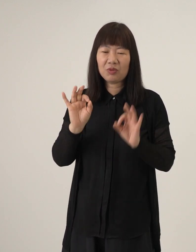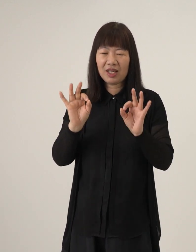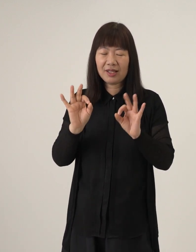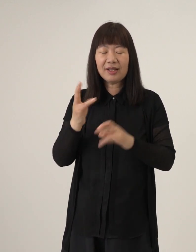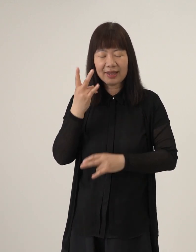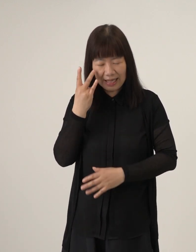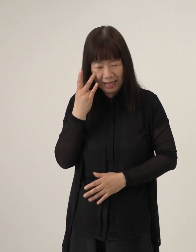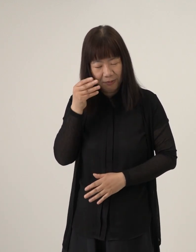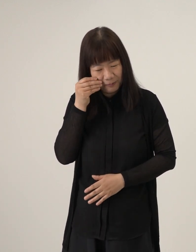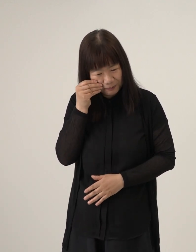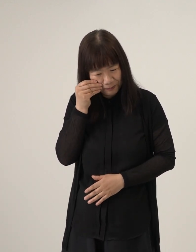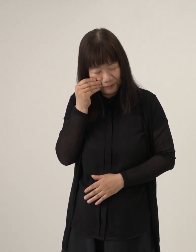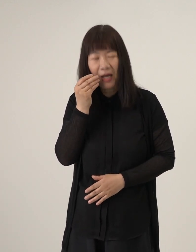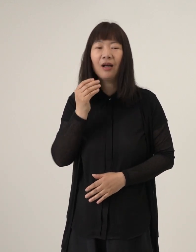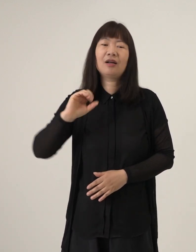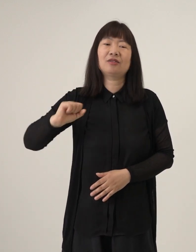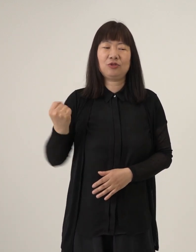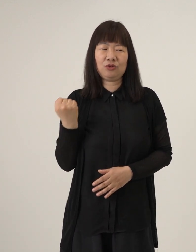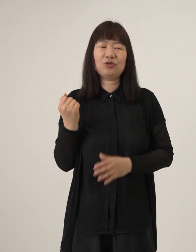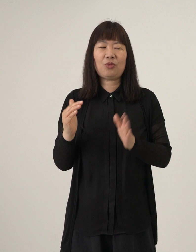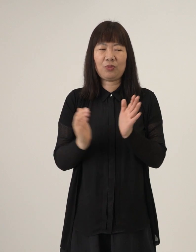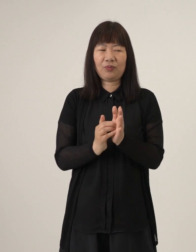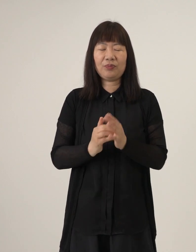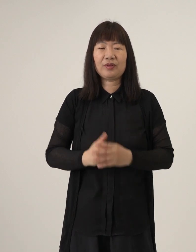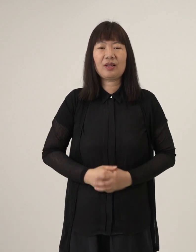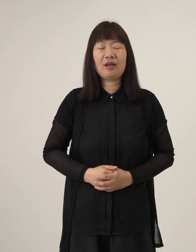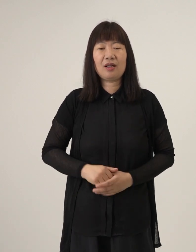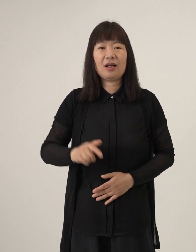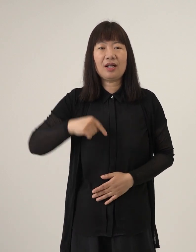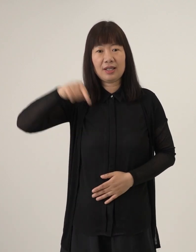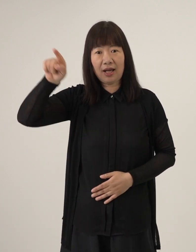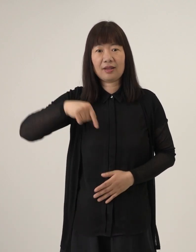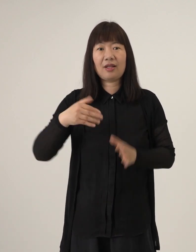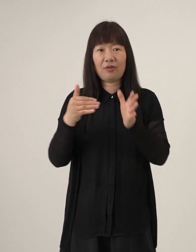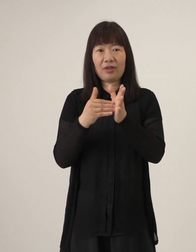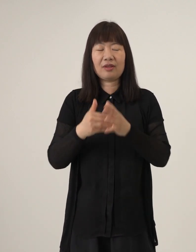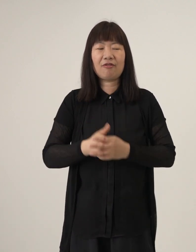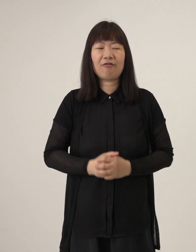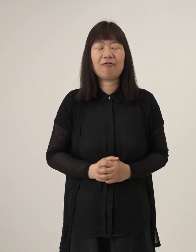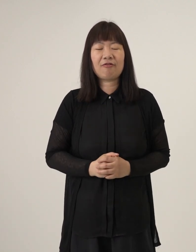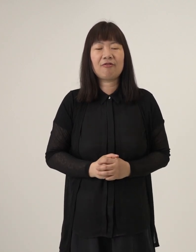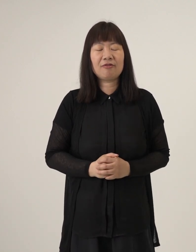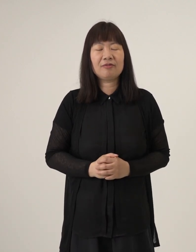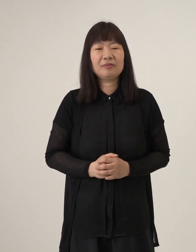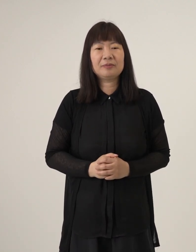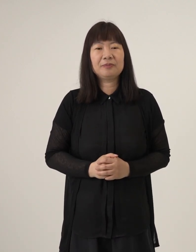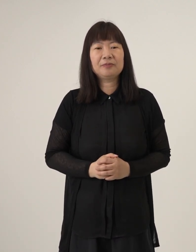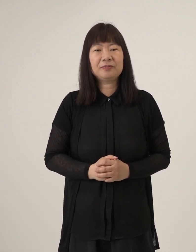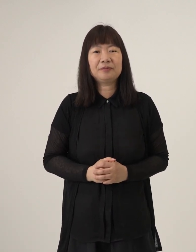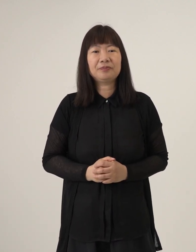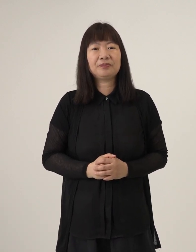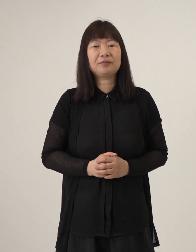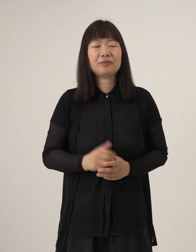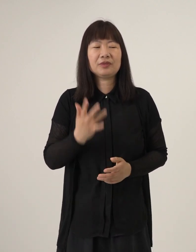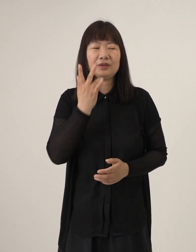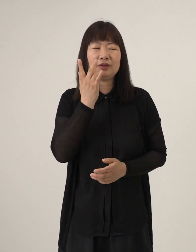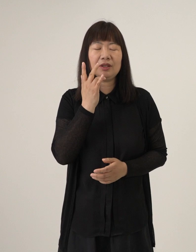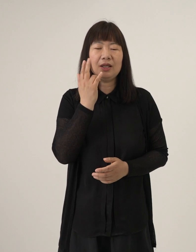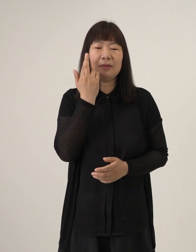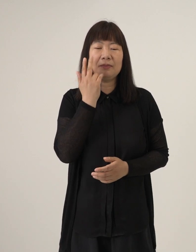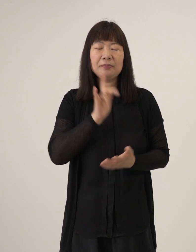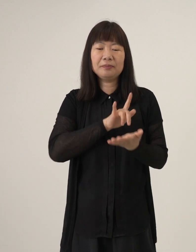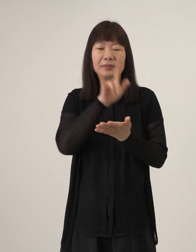예 알겠습니다. 그리고 이제 순종을 해서 다녀왔단 말이에요. 그래서 저는 이제 비행기를 탈